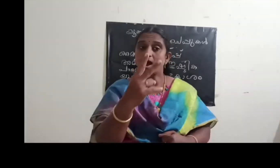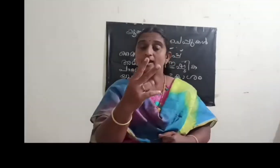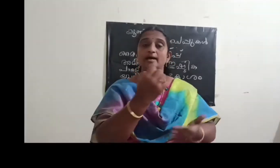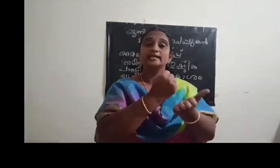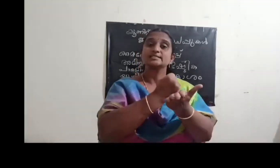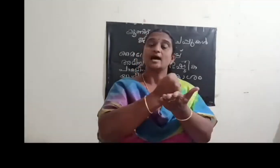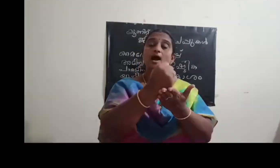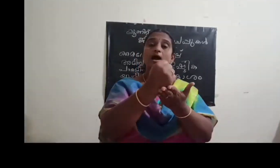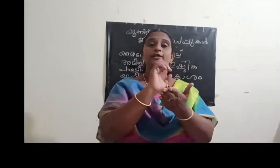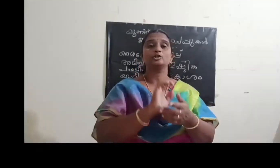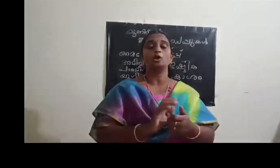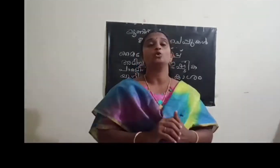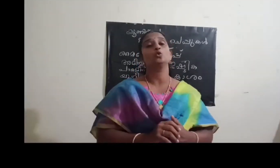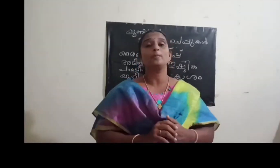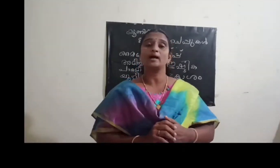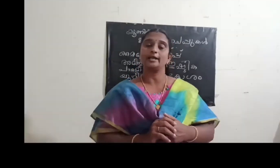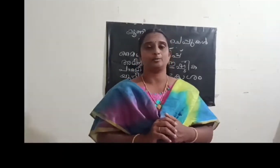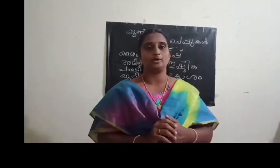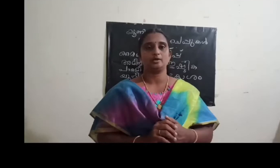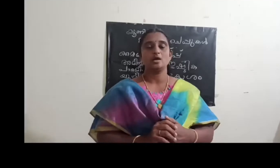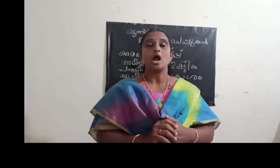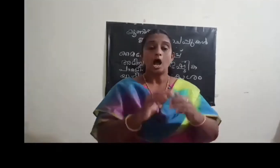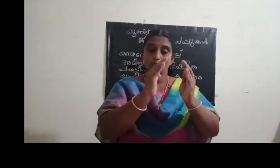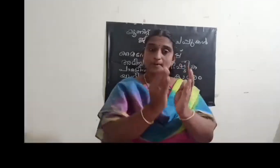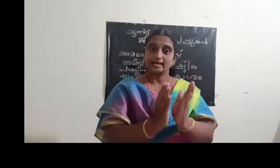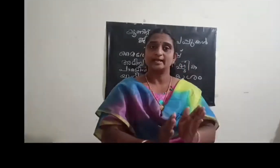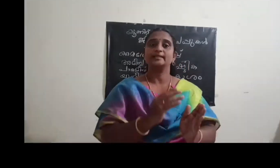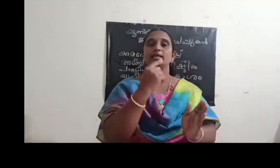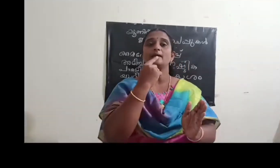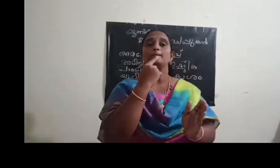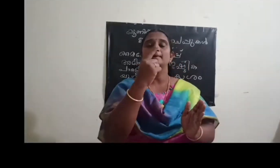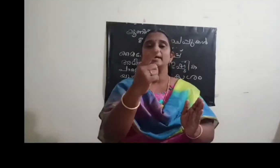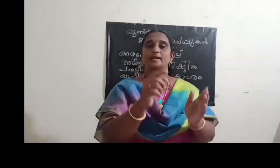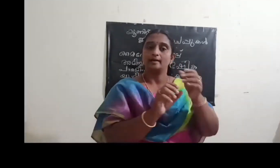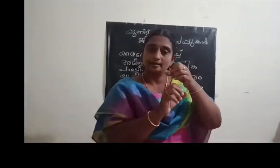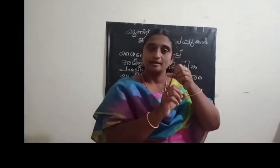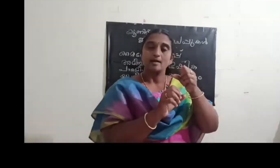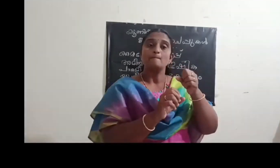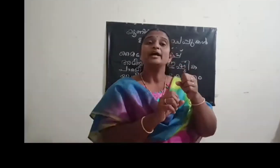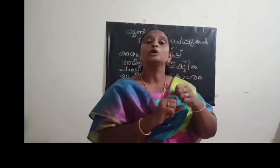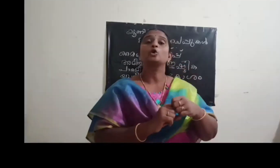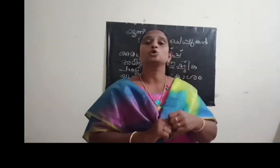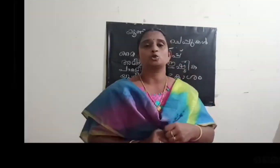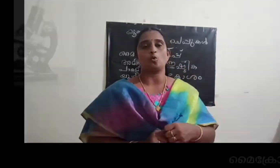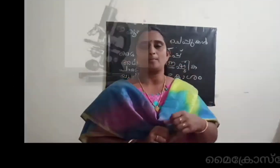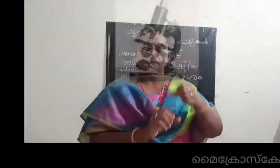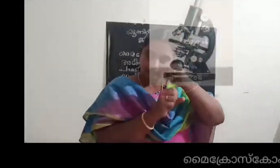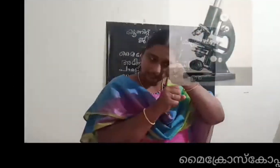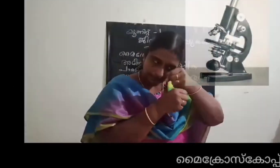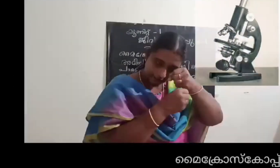കാണാൻ സഹായിക്കുന്ന ഒരു ഉപകരണമുണ്ട്. ആ ഉപകരണത്തിന്റെ പേരാണ് മൈക്രോസ്കോപ്പ്. നമ്മൾ ഇങ്ങനെ